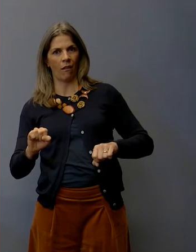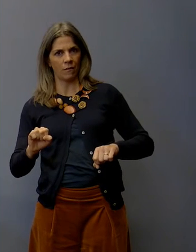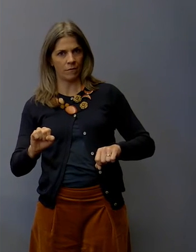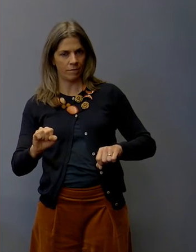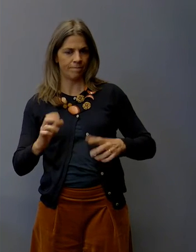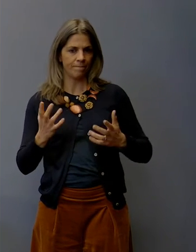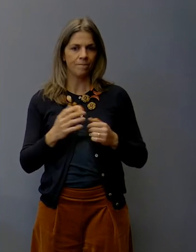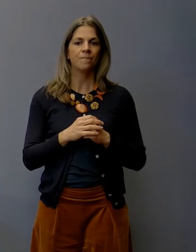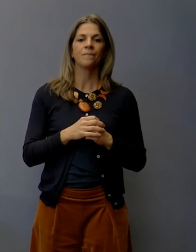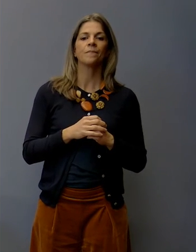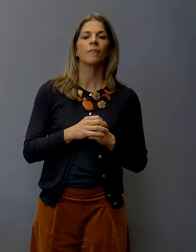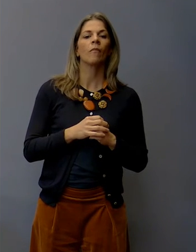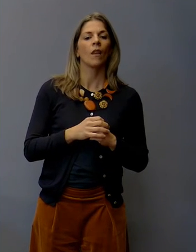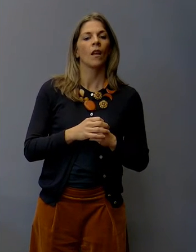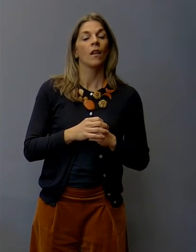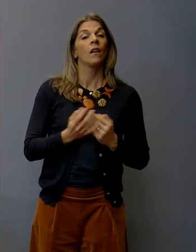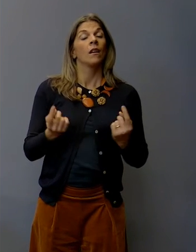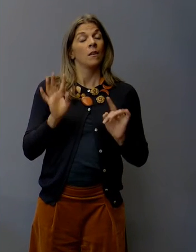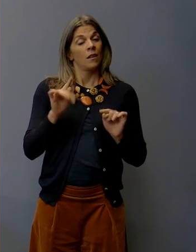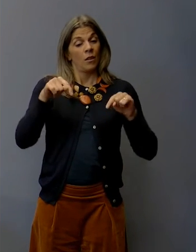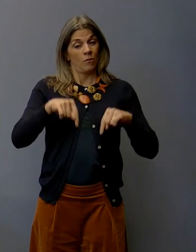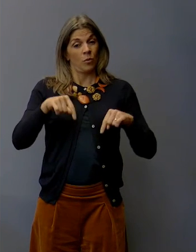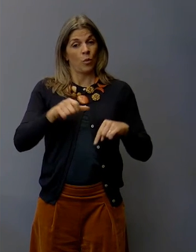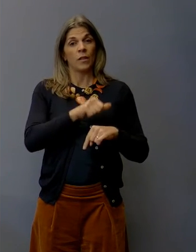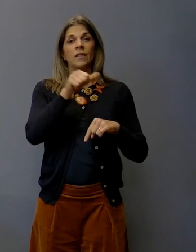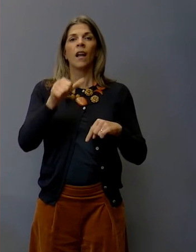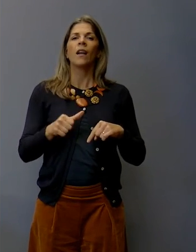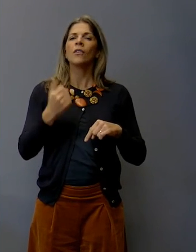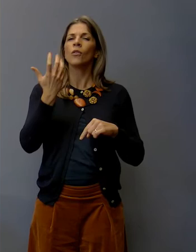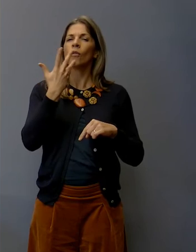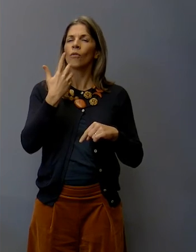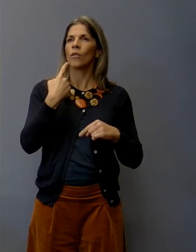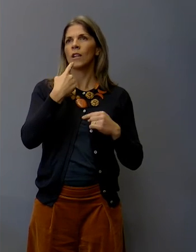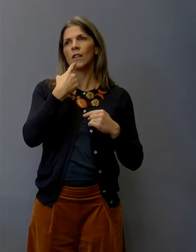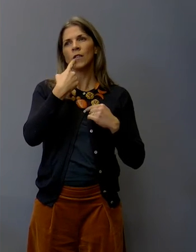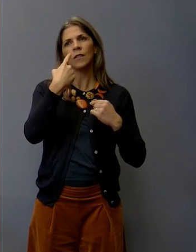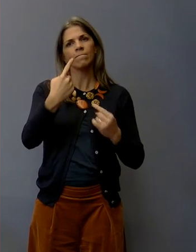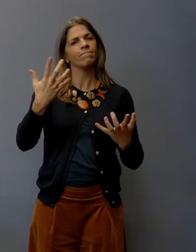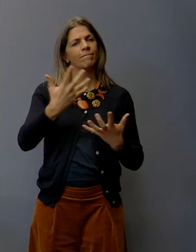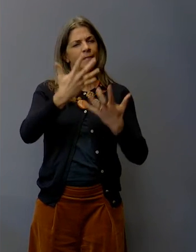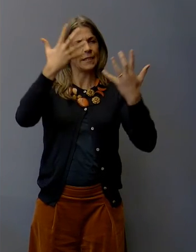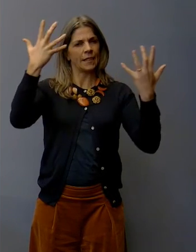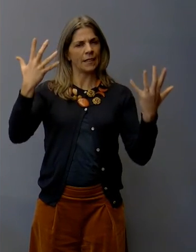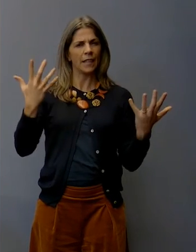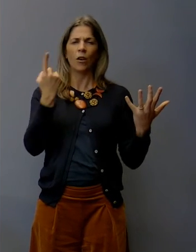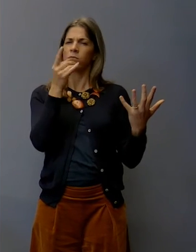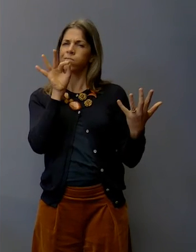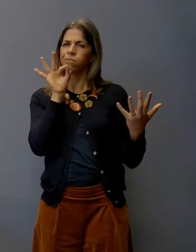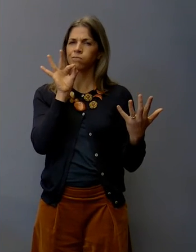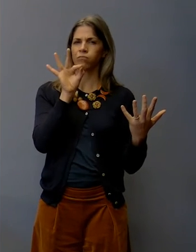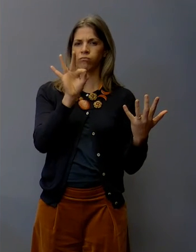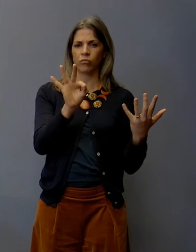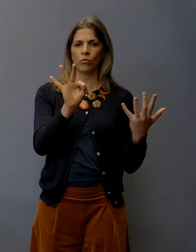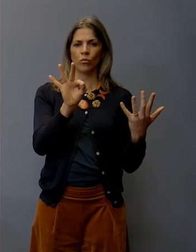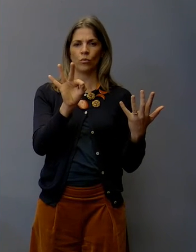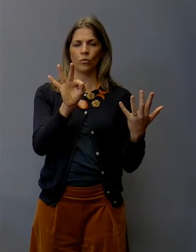quest'anno però volevo porre l'accento su un elemento che invece sul quale magari in passato o meno posto l'accento un